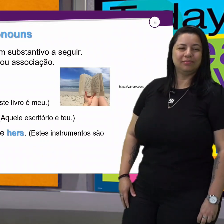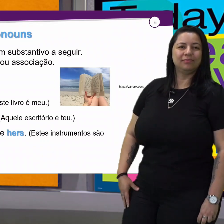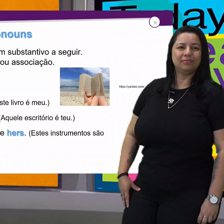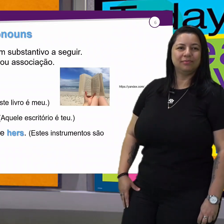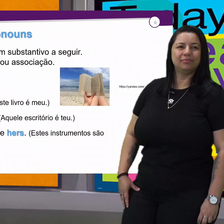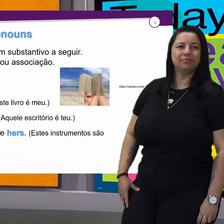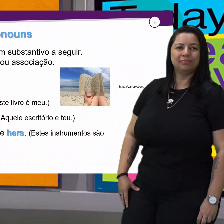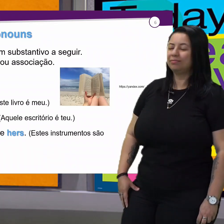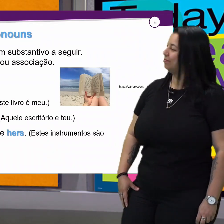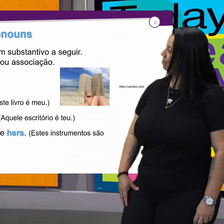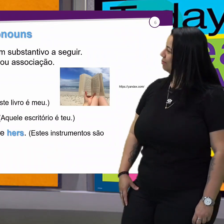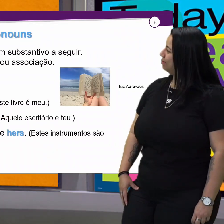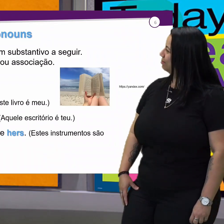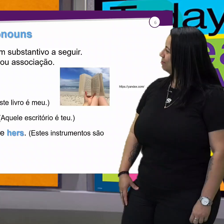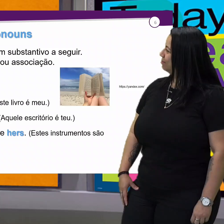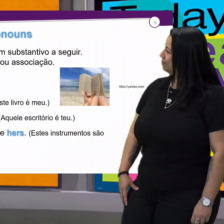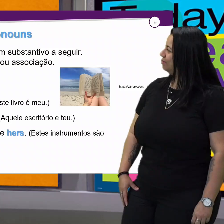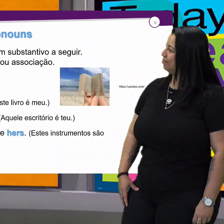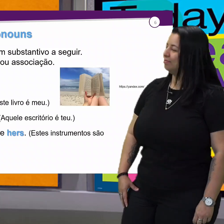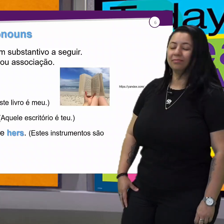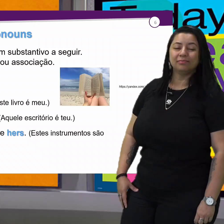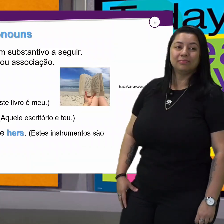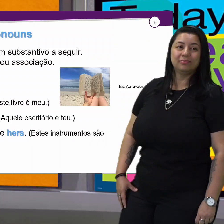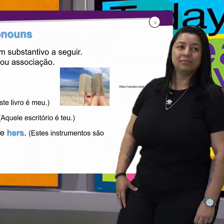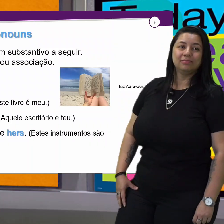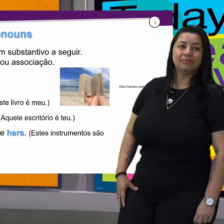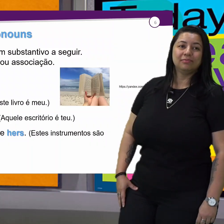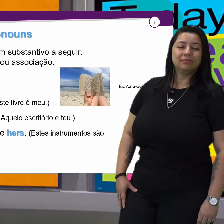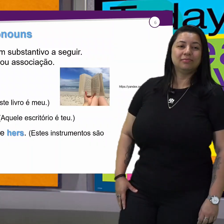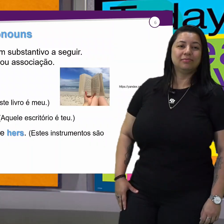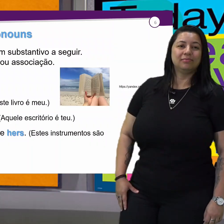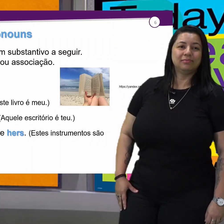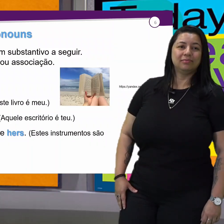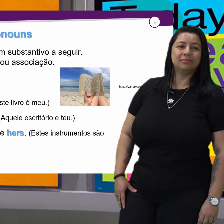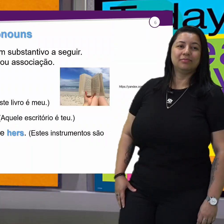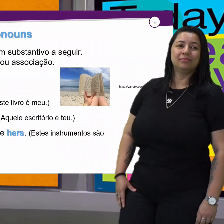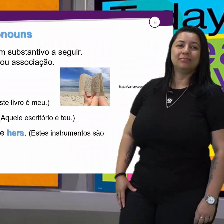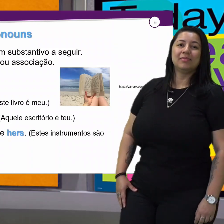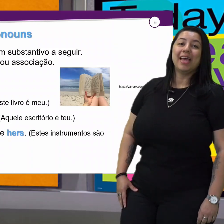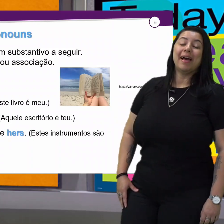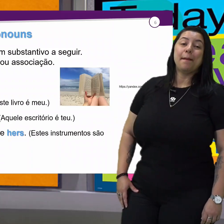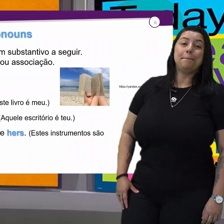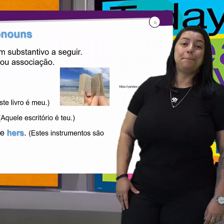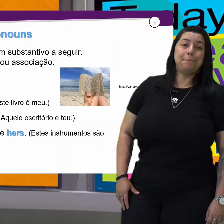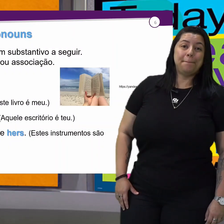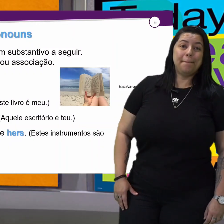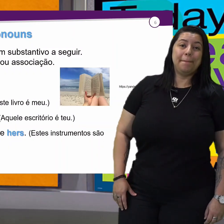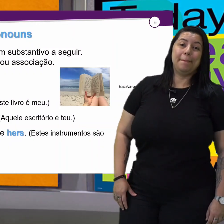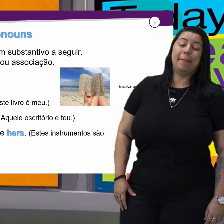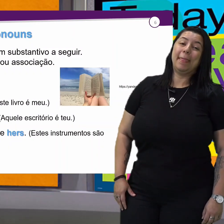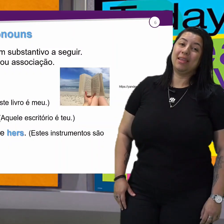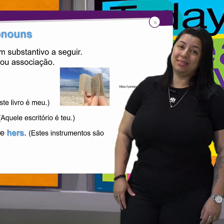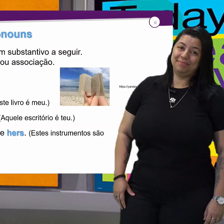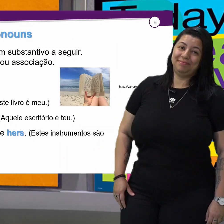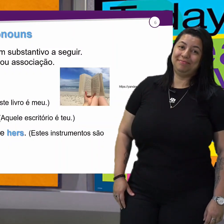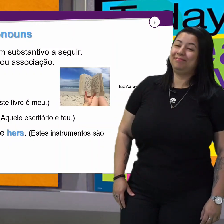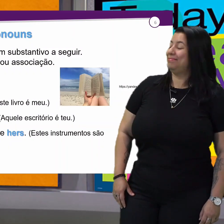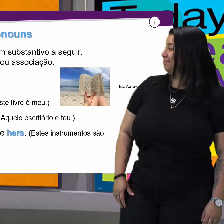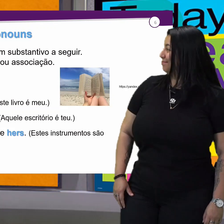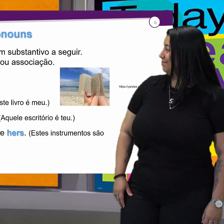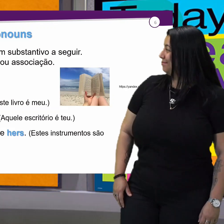possessivo. Como eles são iguais? Como é que eu vou saber quando um é um? Coloca aí essa dica. Os